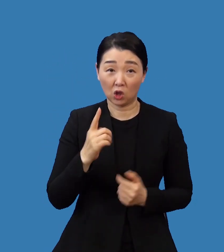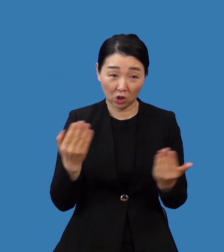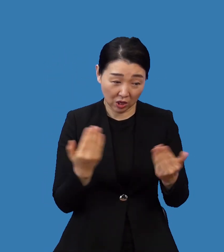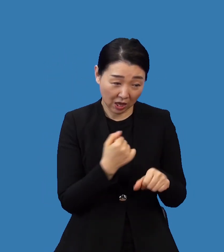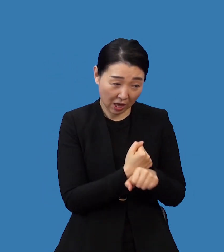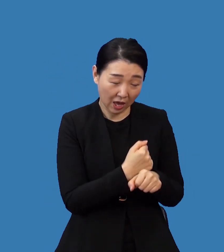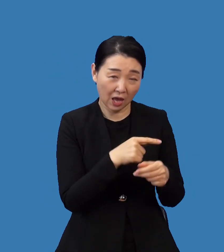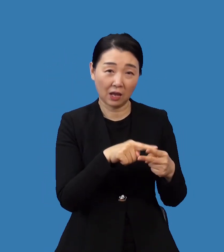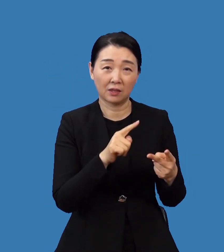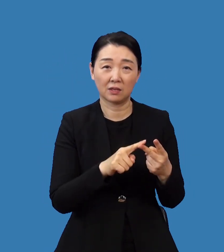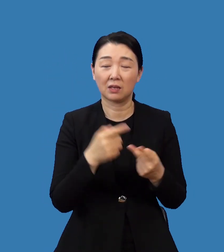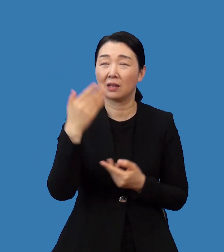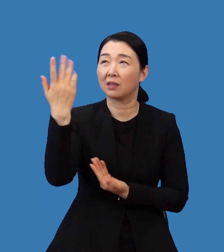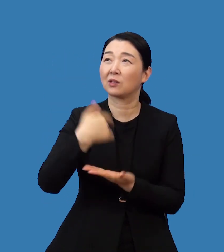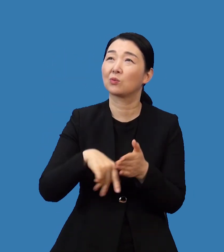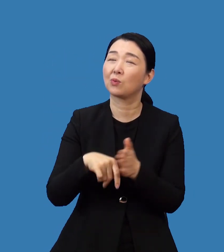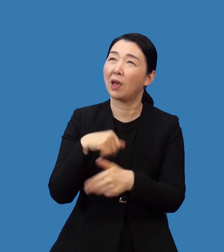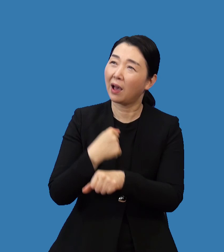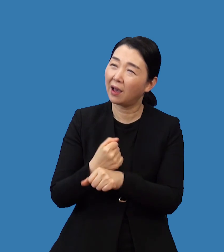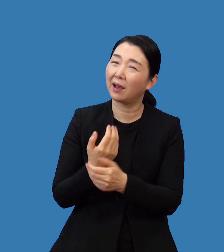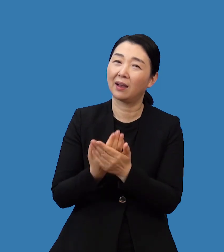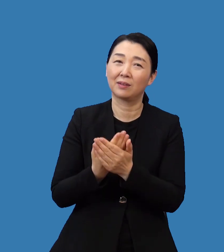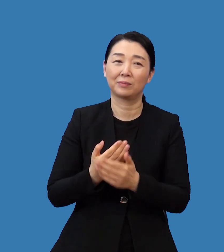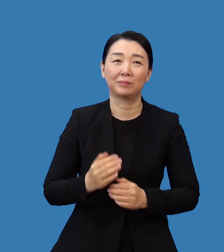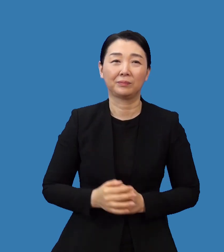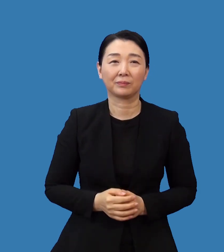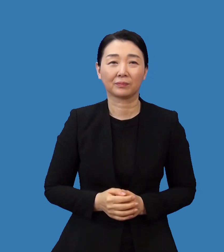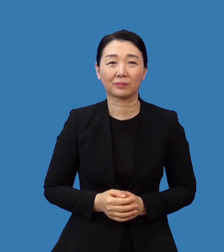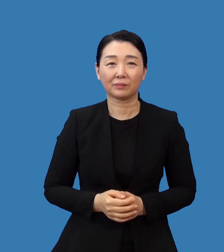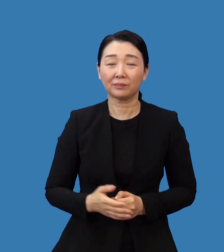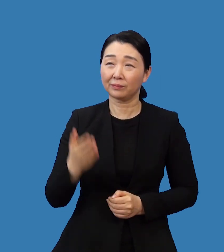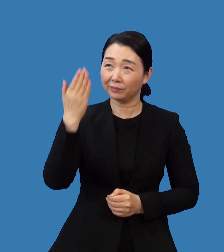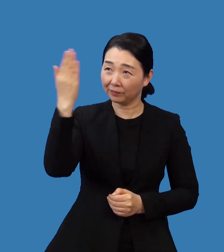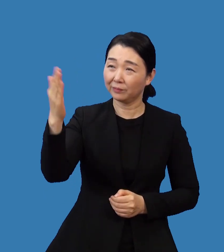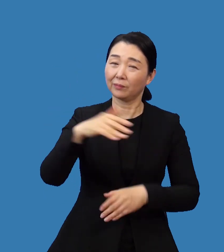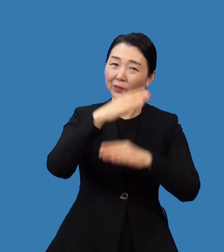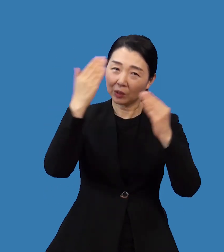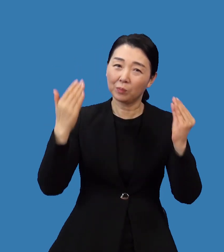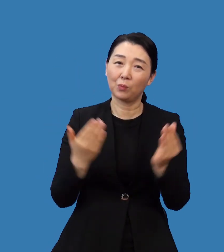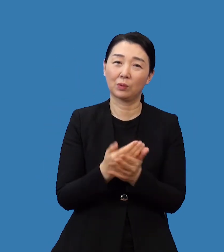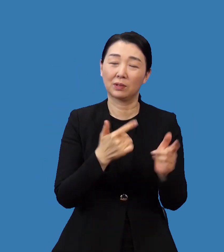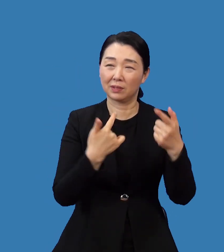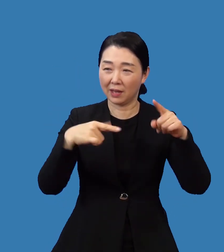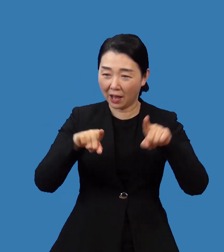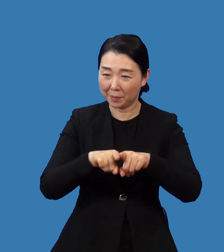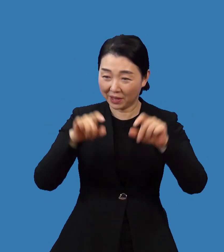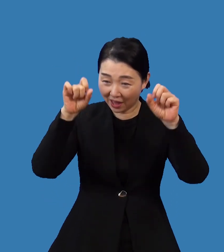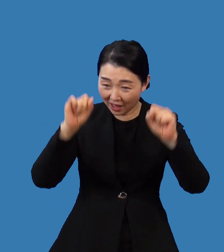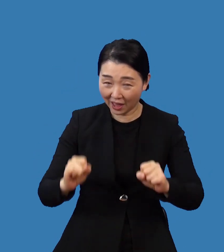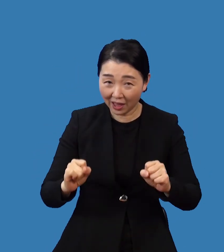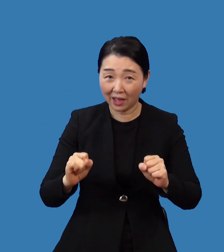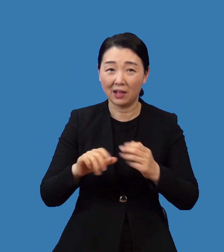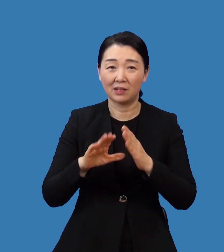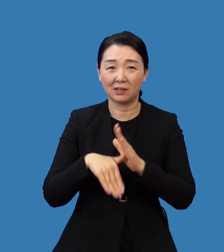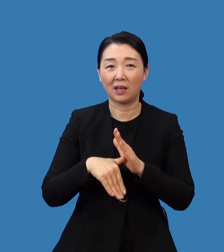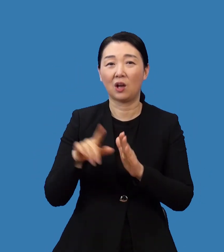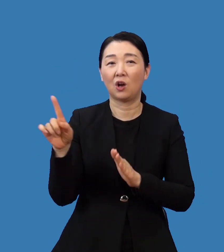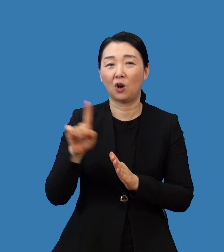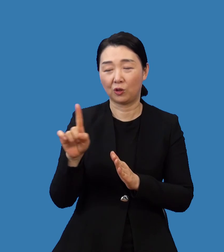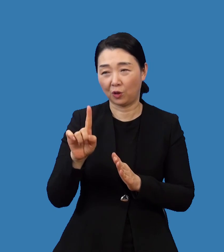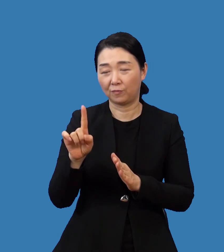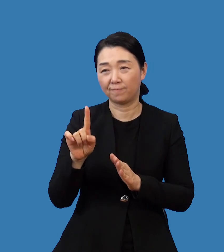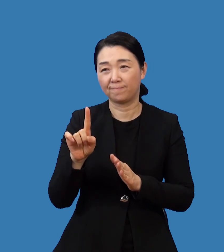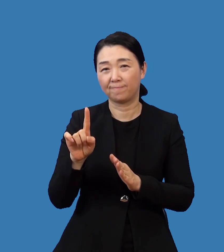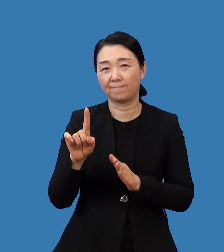하든 당신을 위해 하게 하소서. 당신이 모든 것에 함께 하시는 이상 어떤